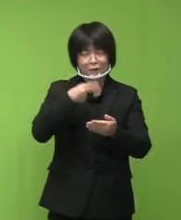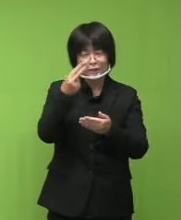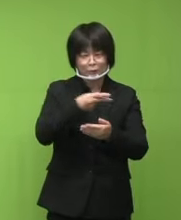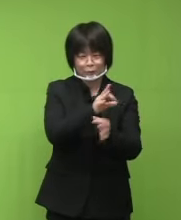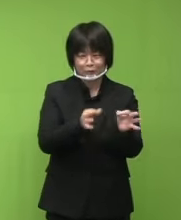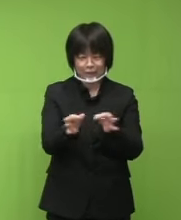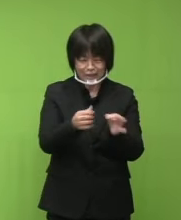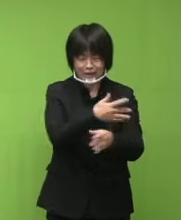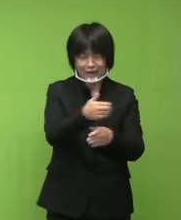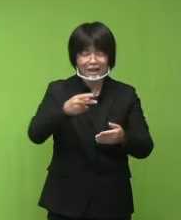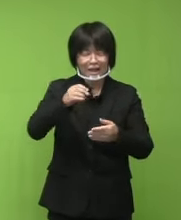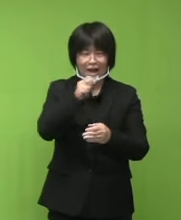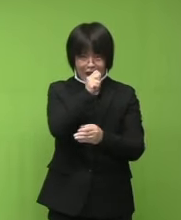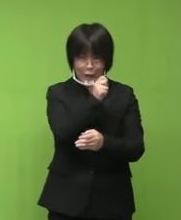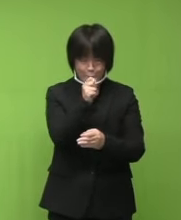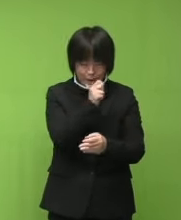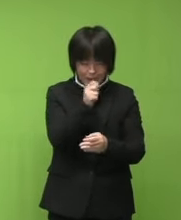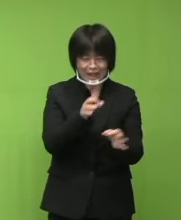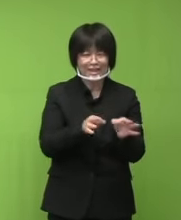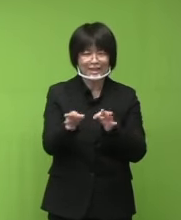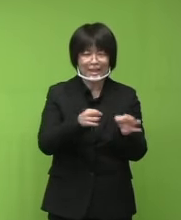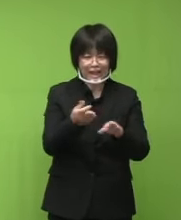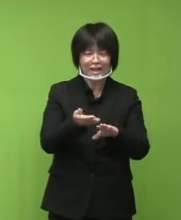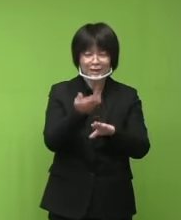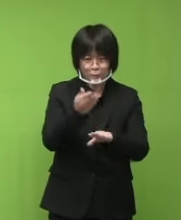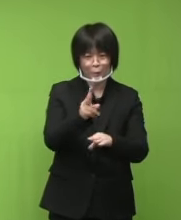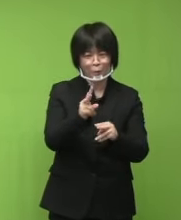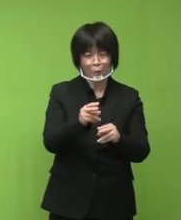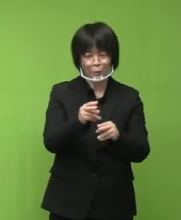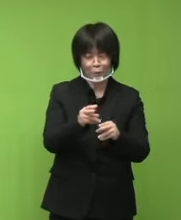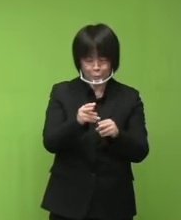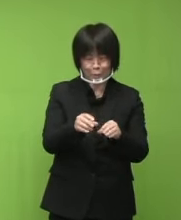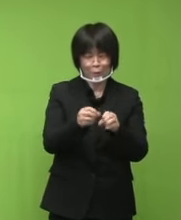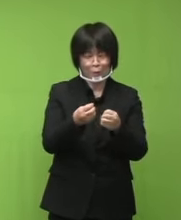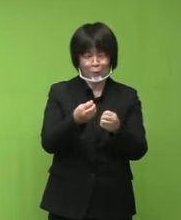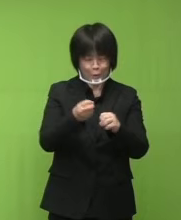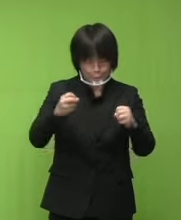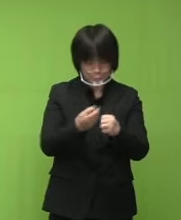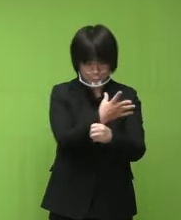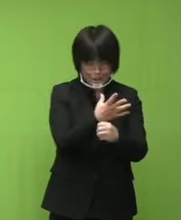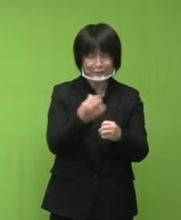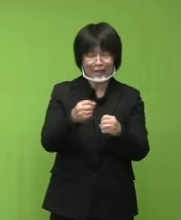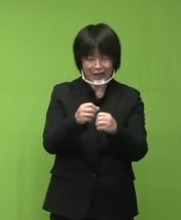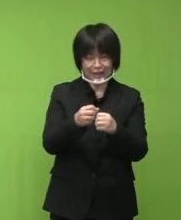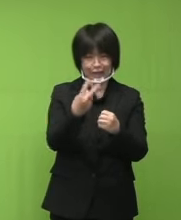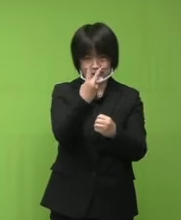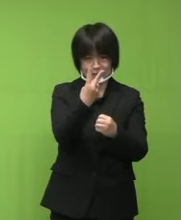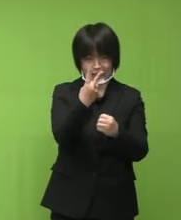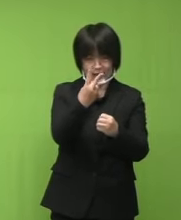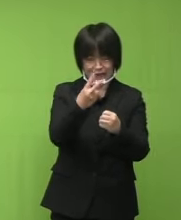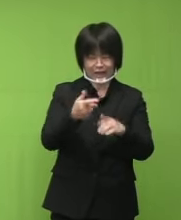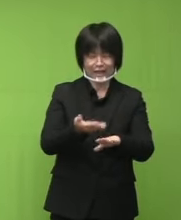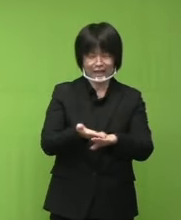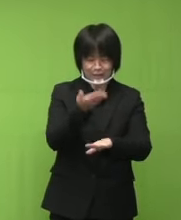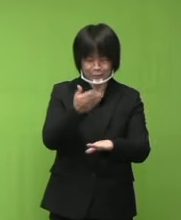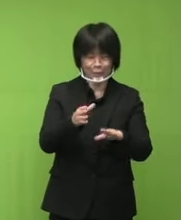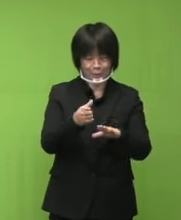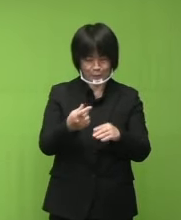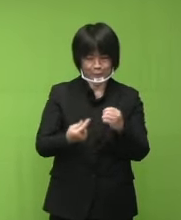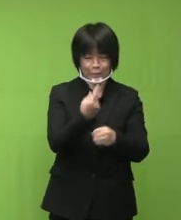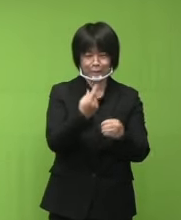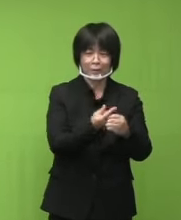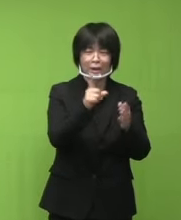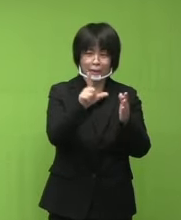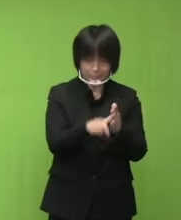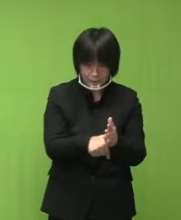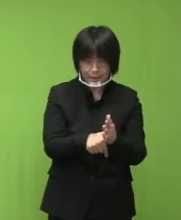用に伴うクラスターが2件以上発生した場合に直ちに措置を検討することとさせ